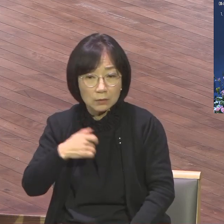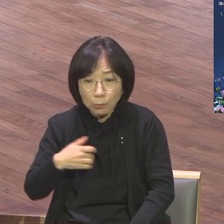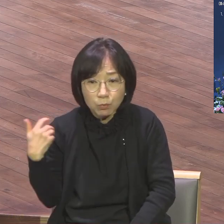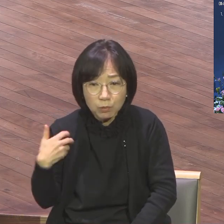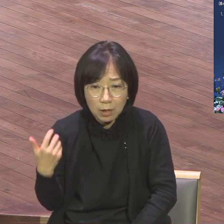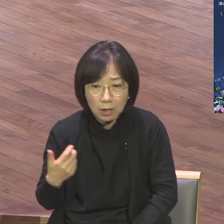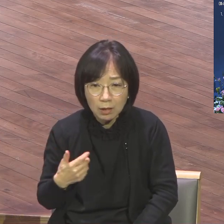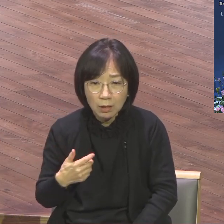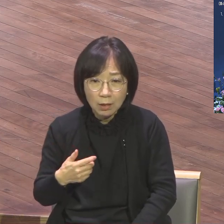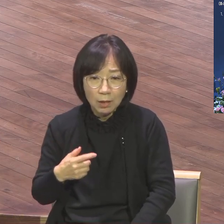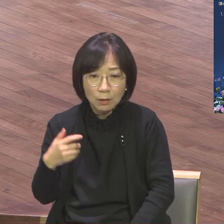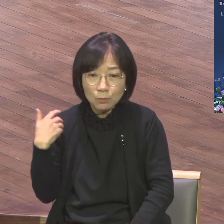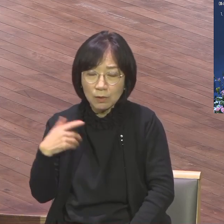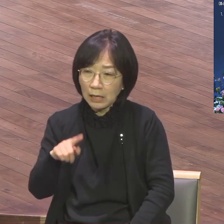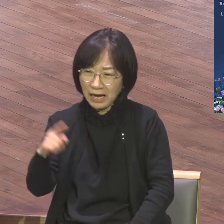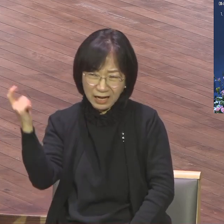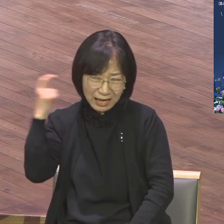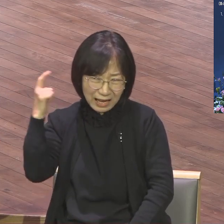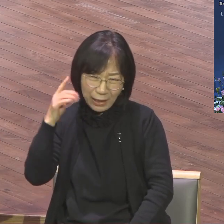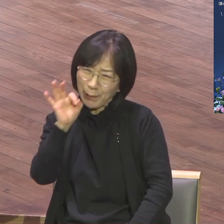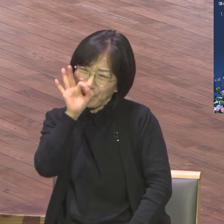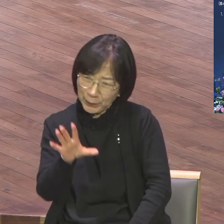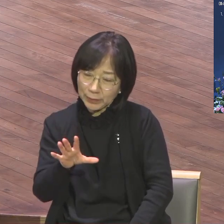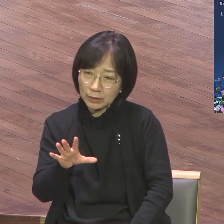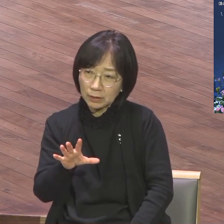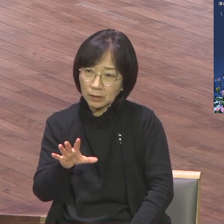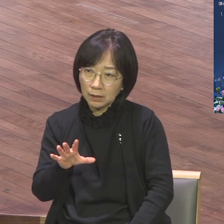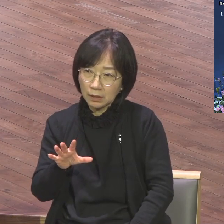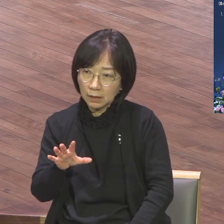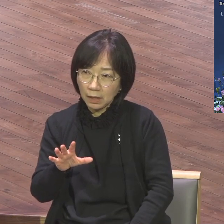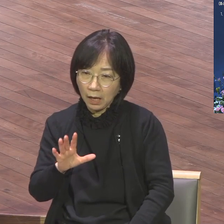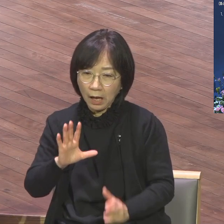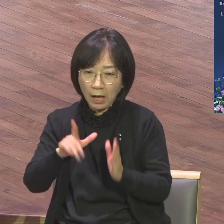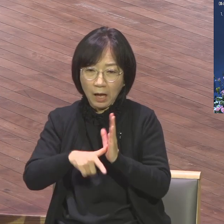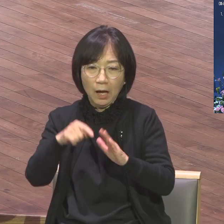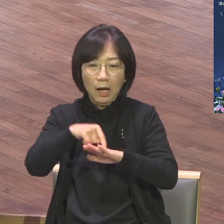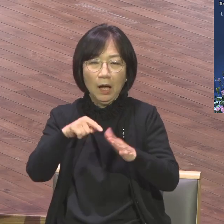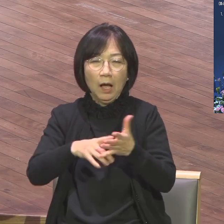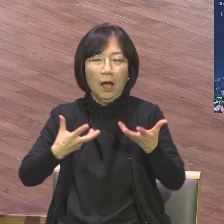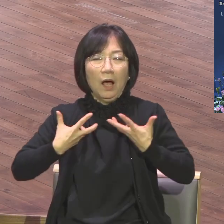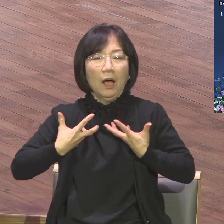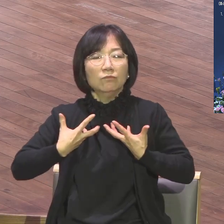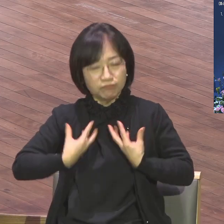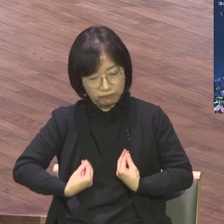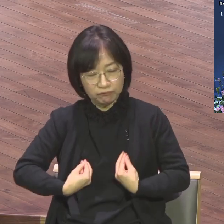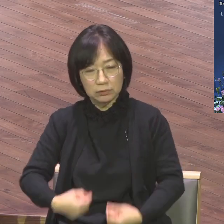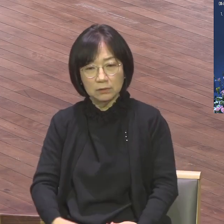못 듣는단 말을 딱 듣는 그때에 저는 눈앞에 아무것도 안 보여.